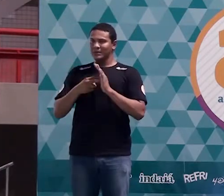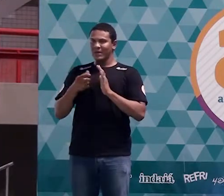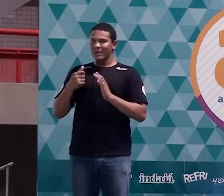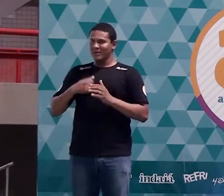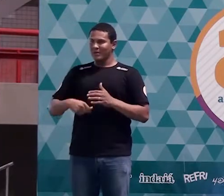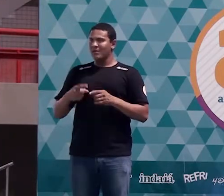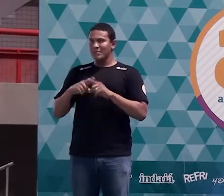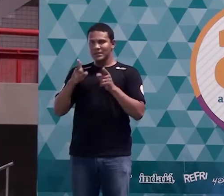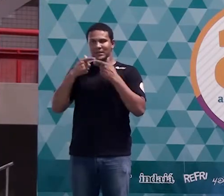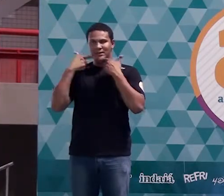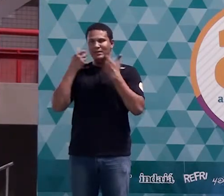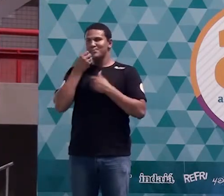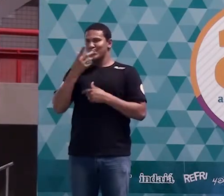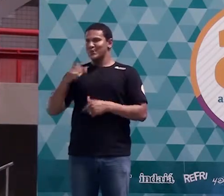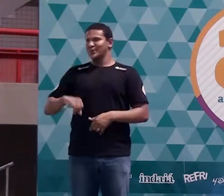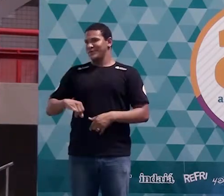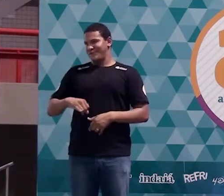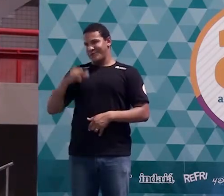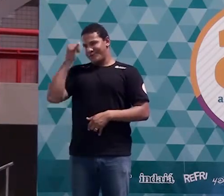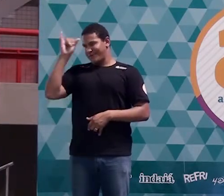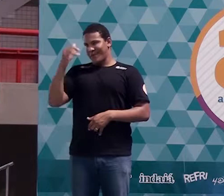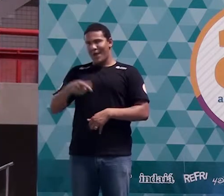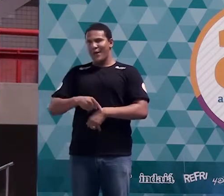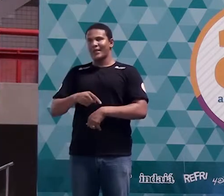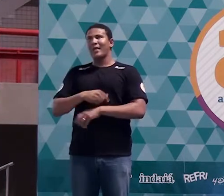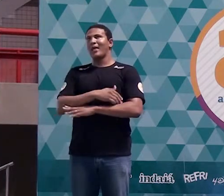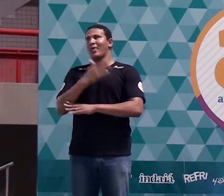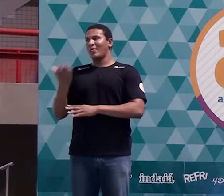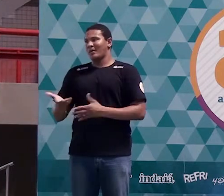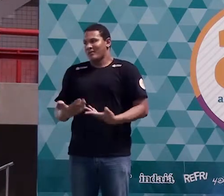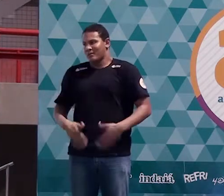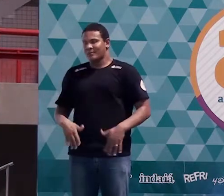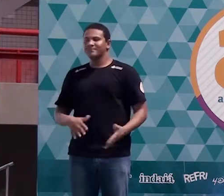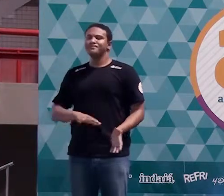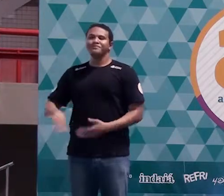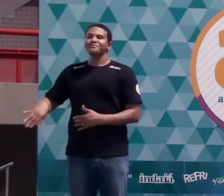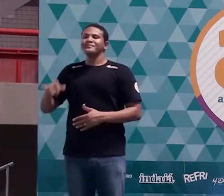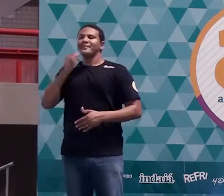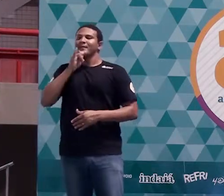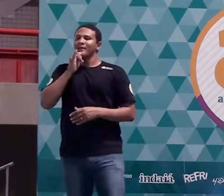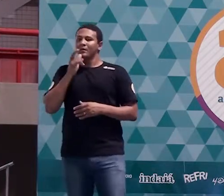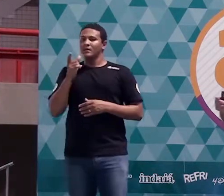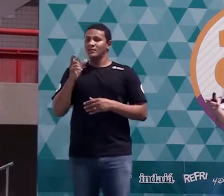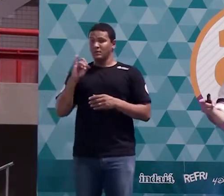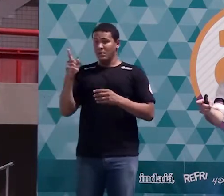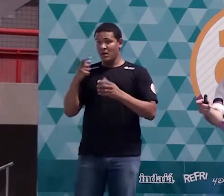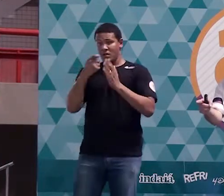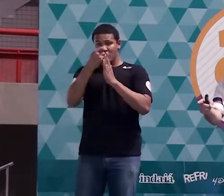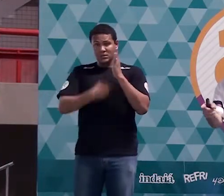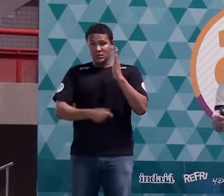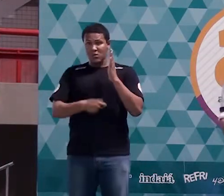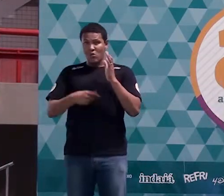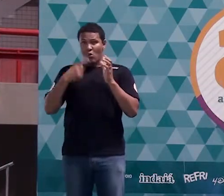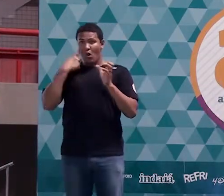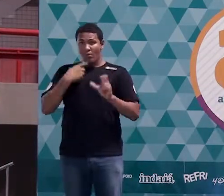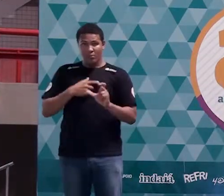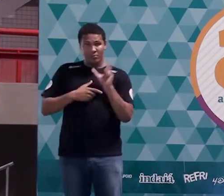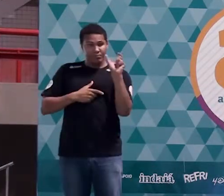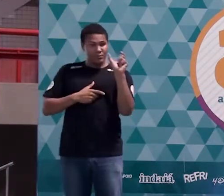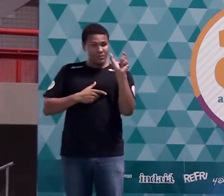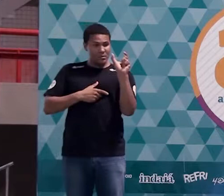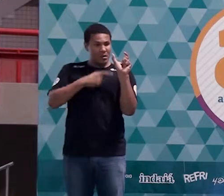não, né? Quando você escreve numa redação, eu tenho que olhar como é que uma palavra termina e como é que a